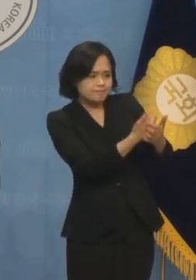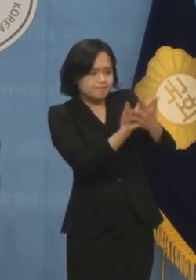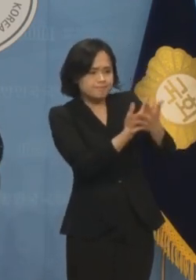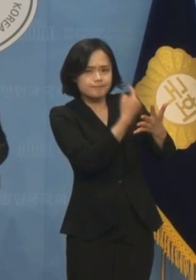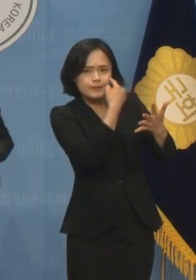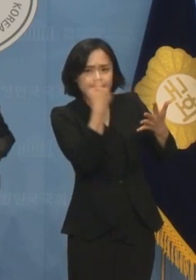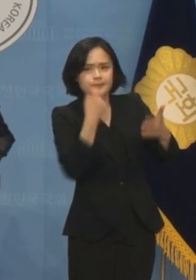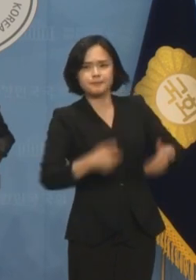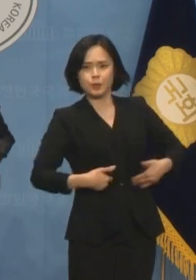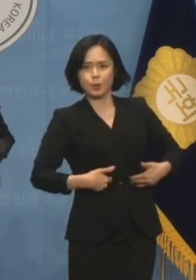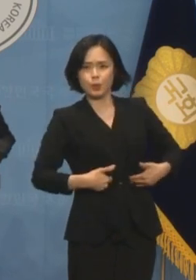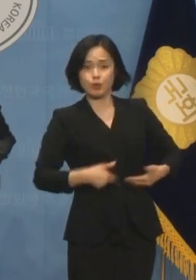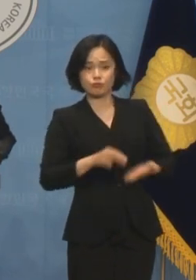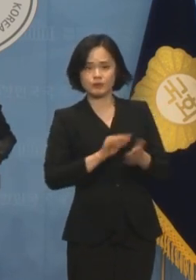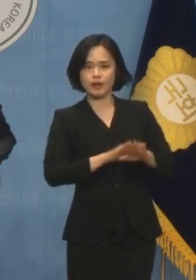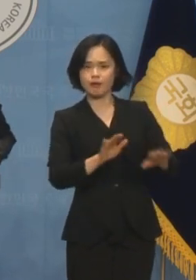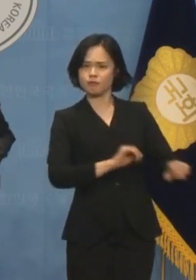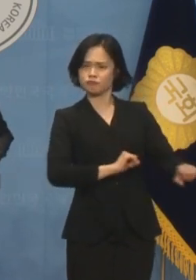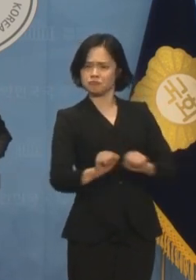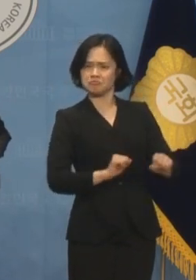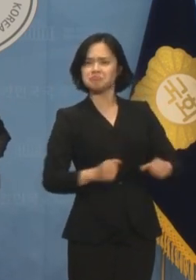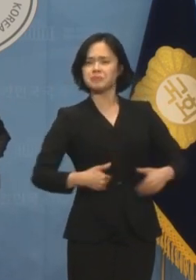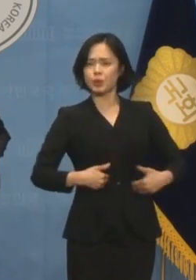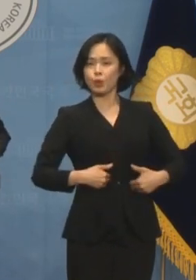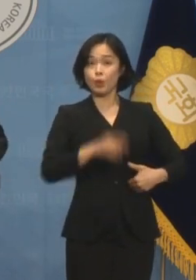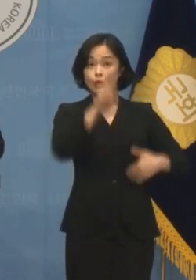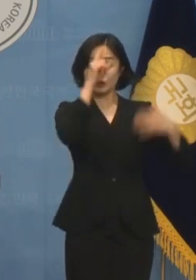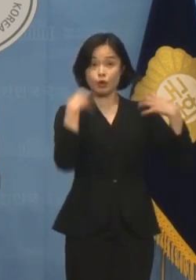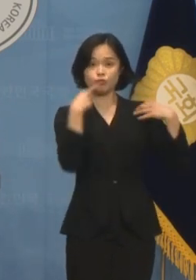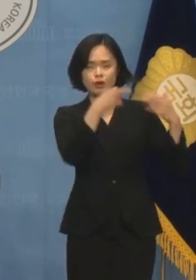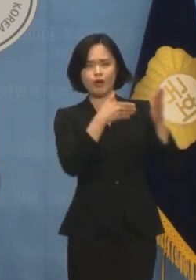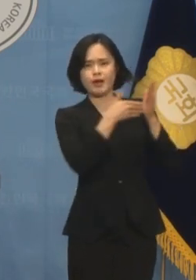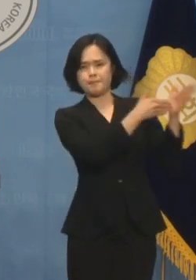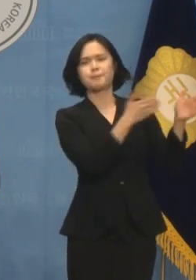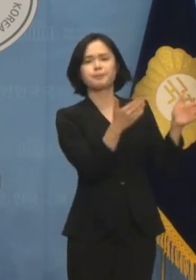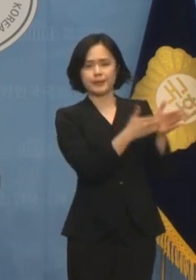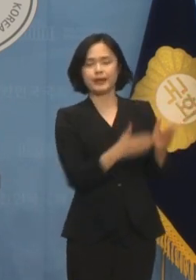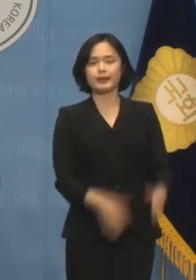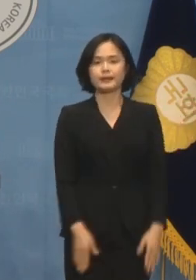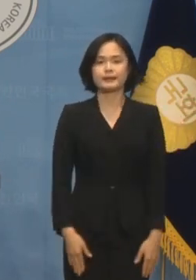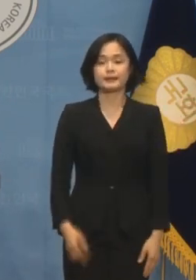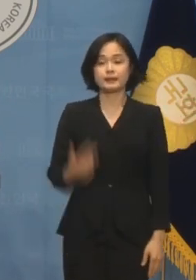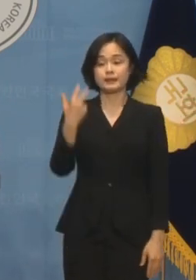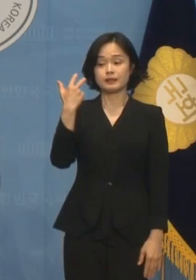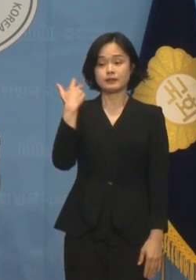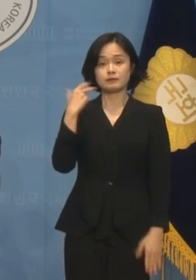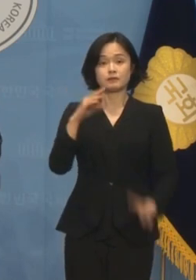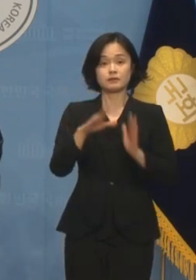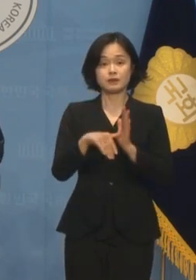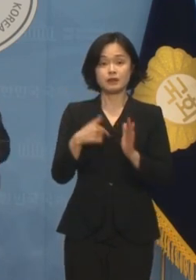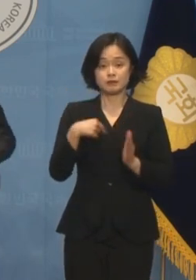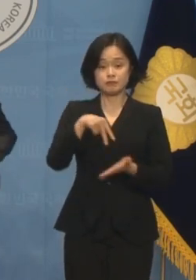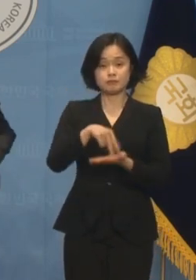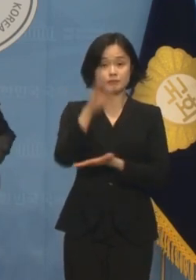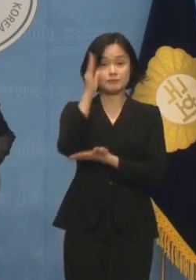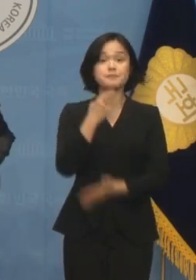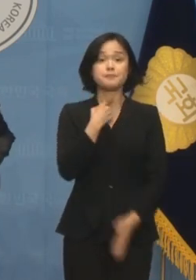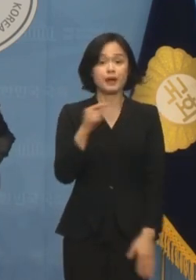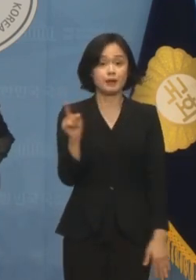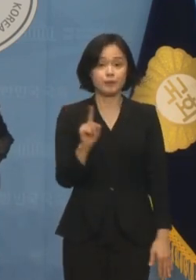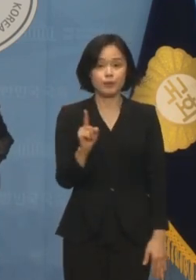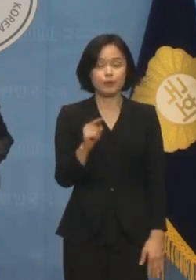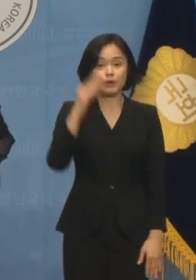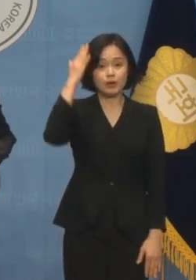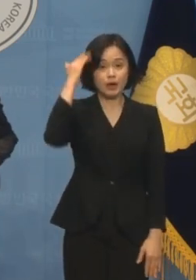대응을 하라고 우리 정부에게 촉구한 바가 있습니다. 지난주 저는 이 자리에서 우리 정부, 민관, 또 국회가